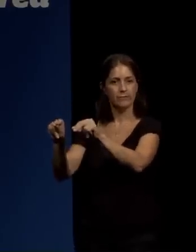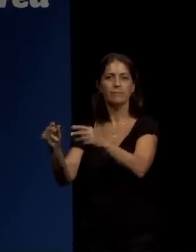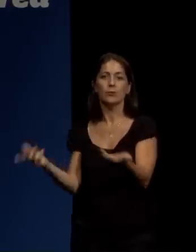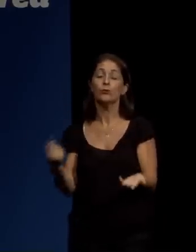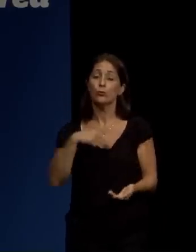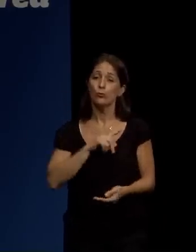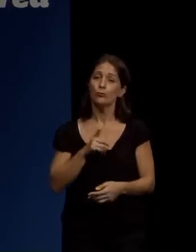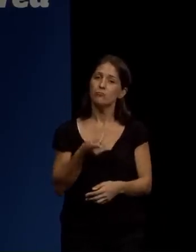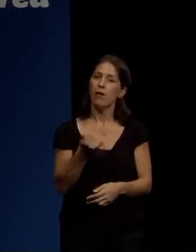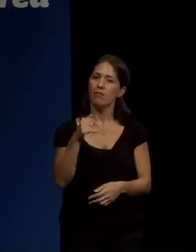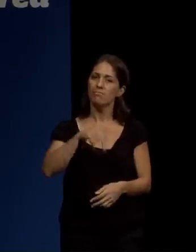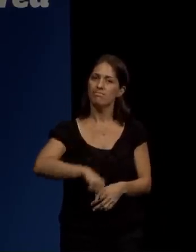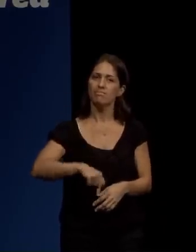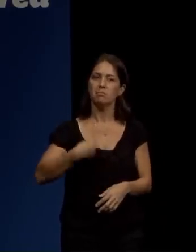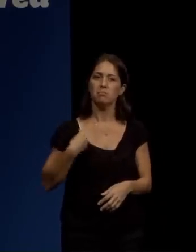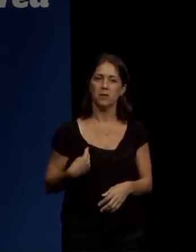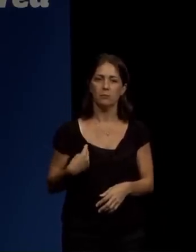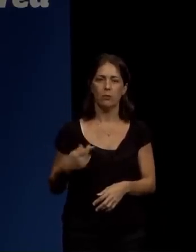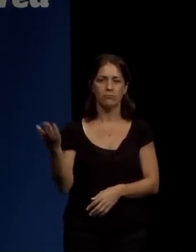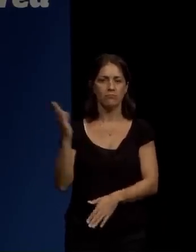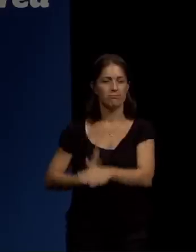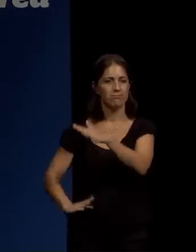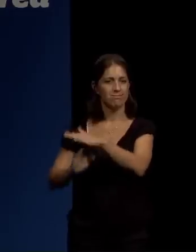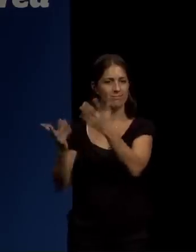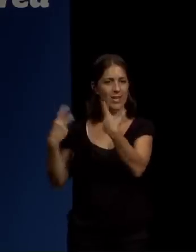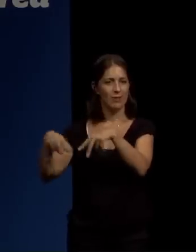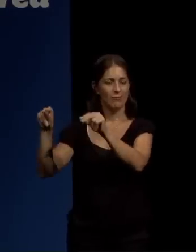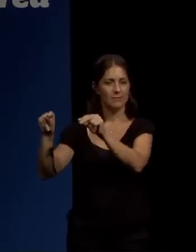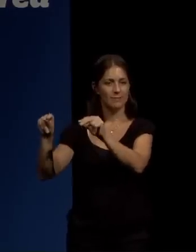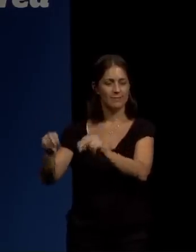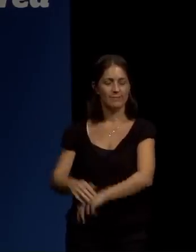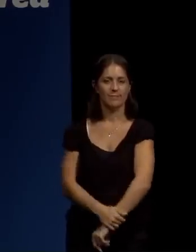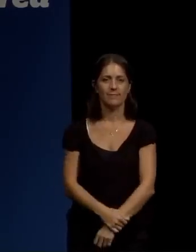por iso estamos aquí, para pararlles os pés.